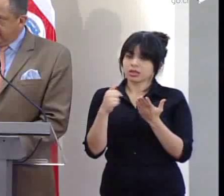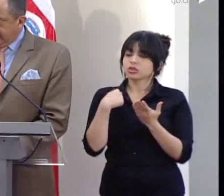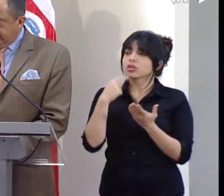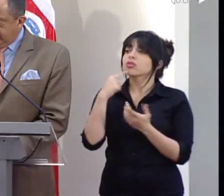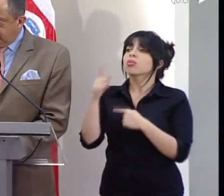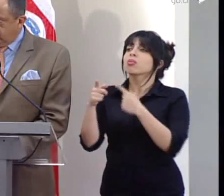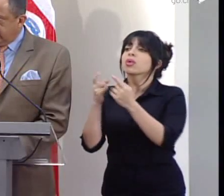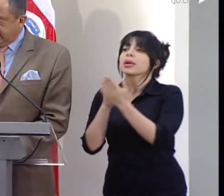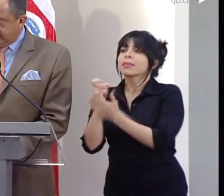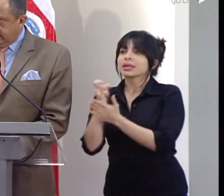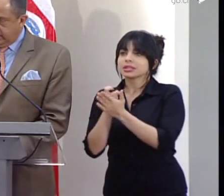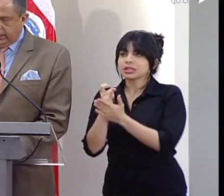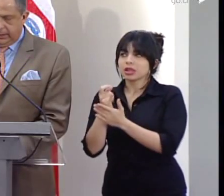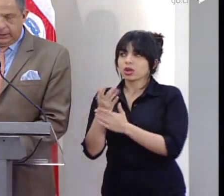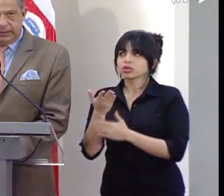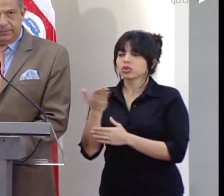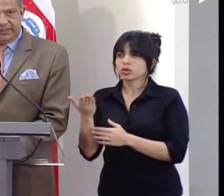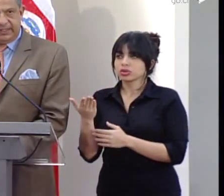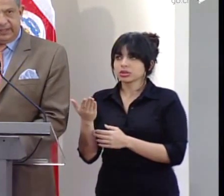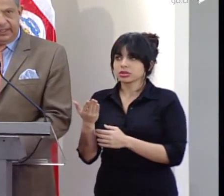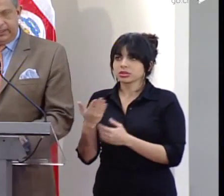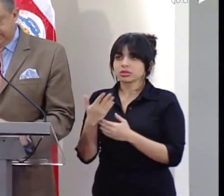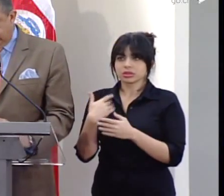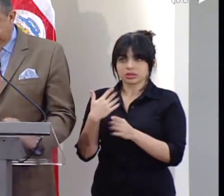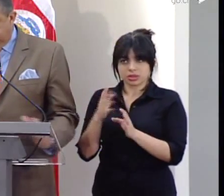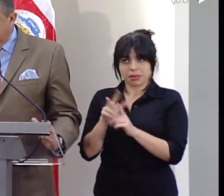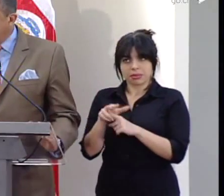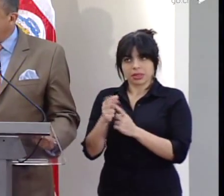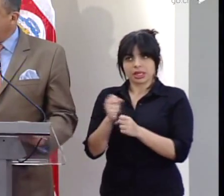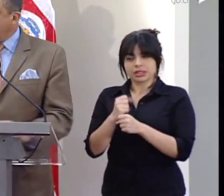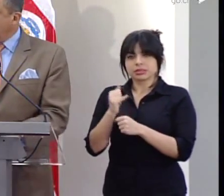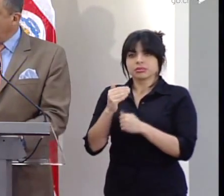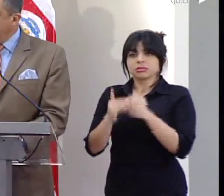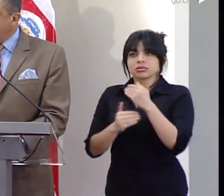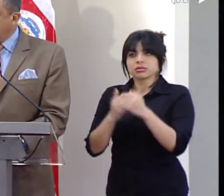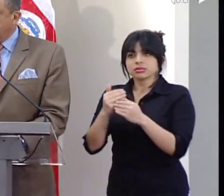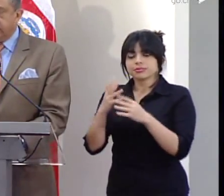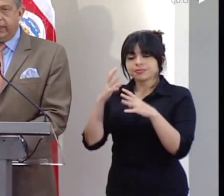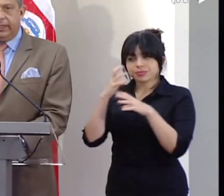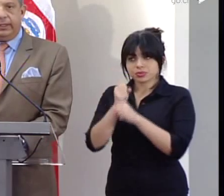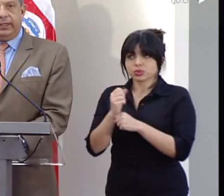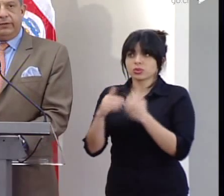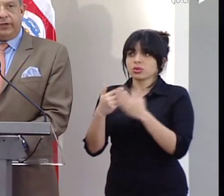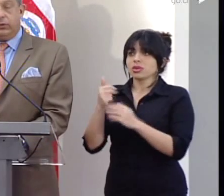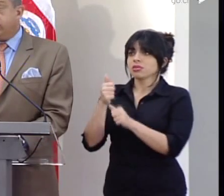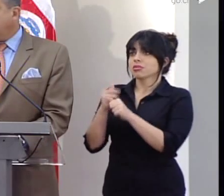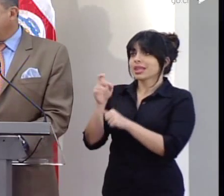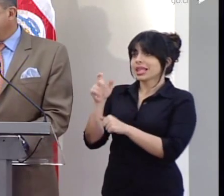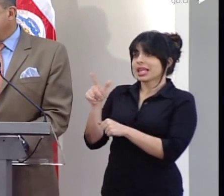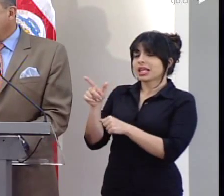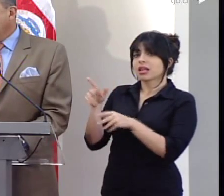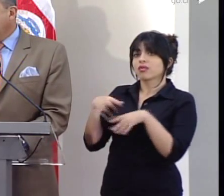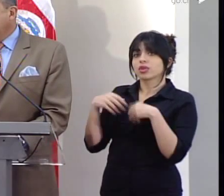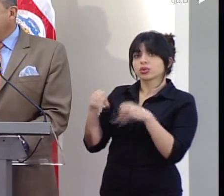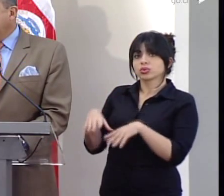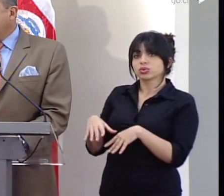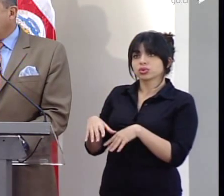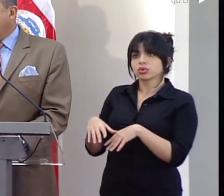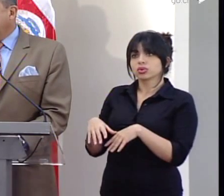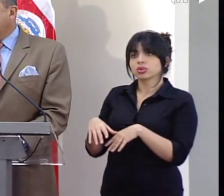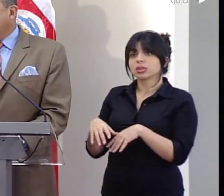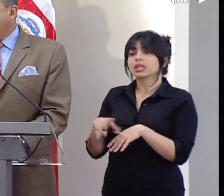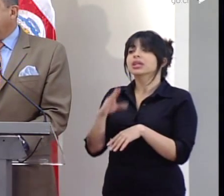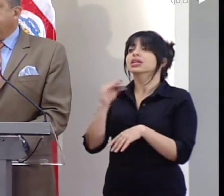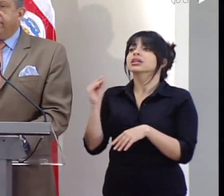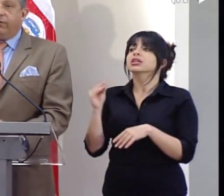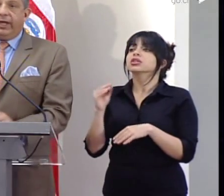que investigaría, cosa que empecé a hacer y que estaba en el proceso de concluir cuando don Daniel renunció, y